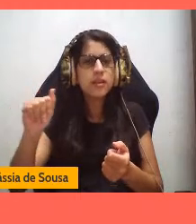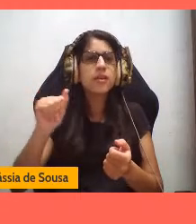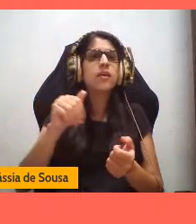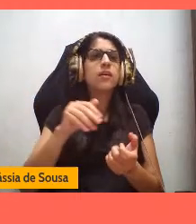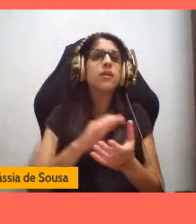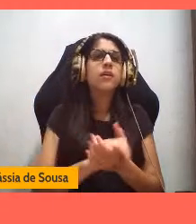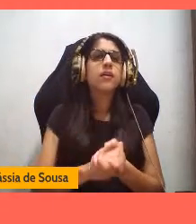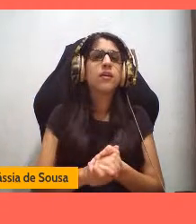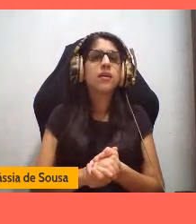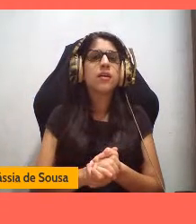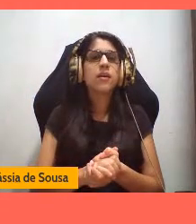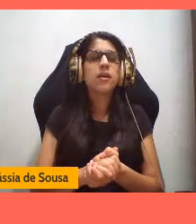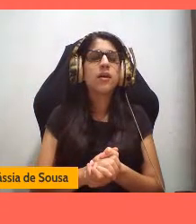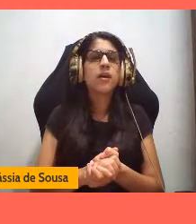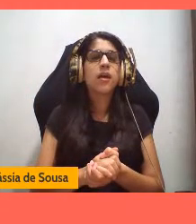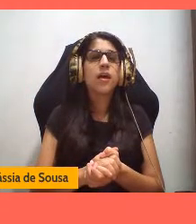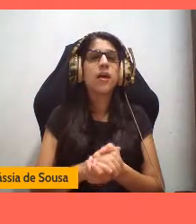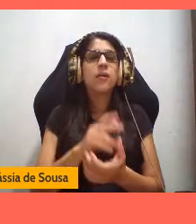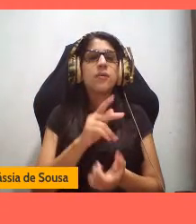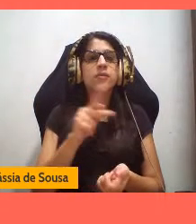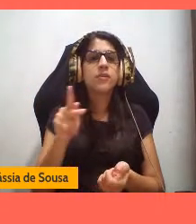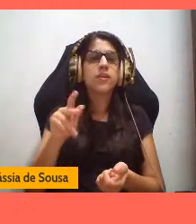Pronto. Professora Dadá?